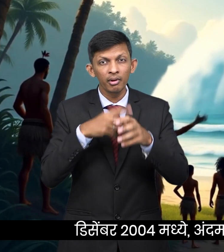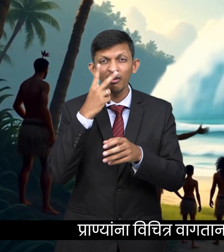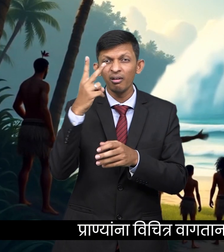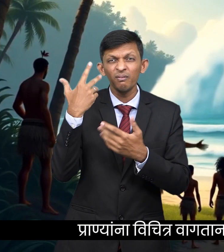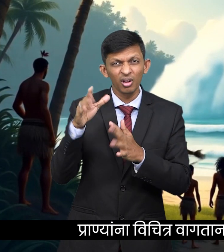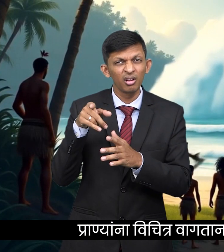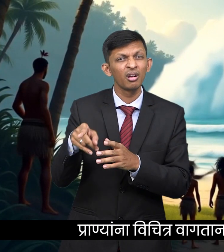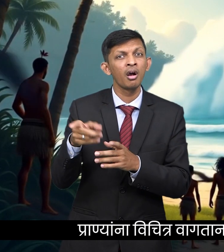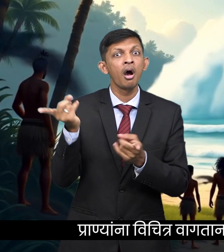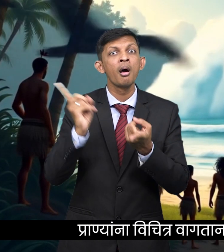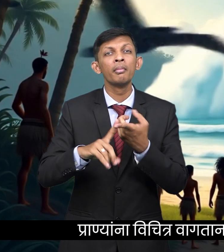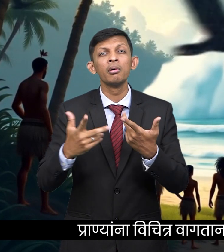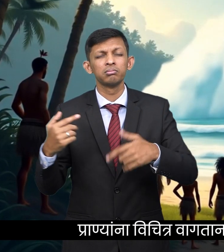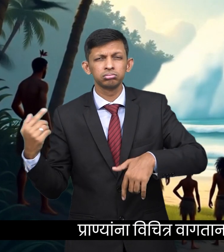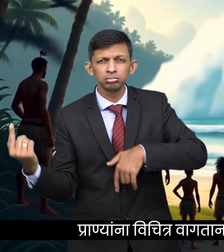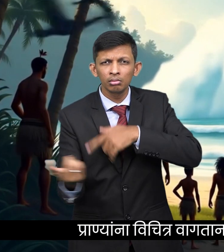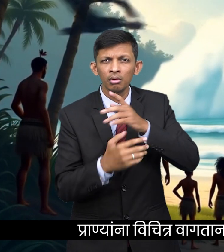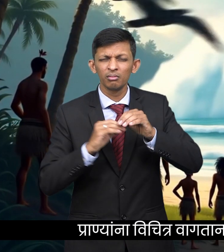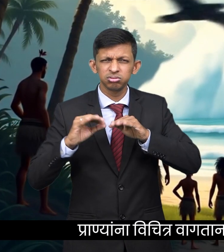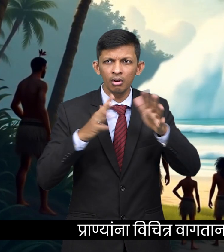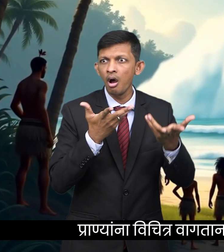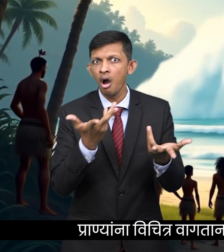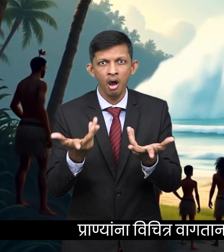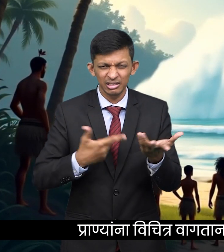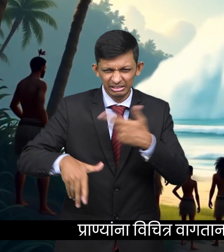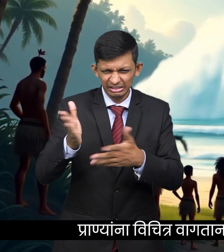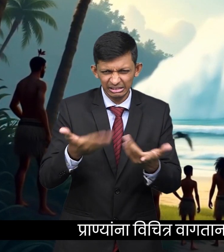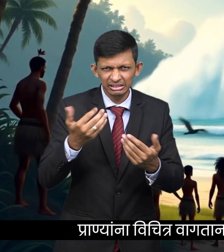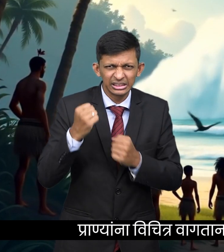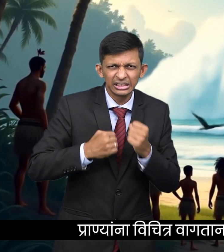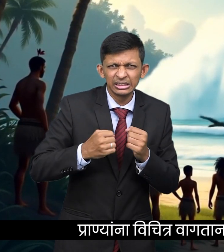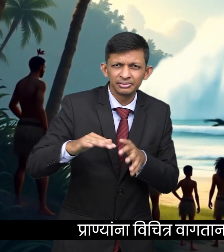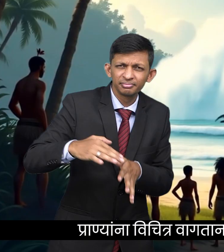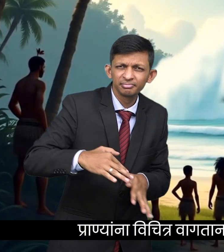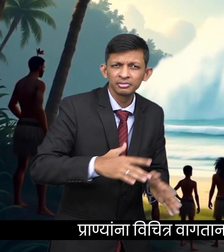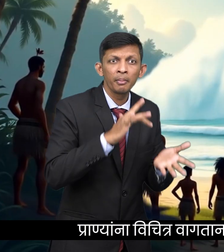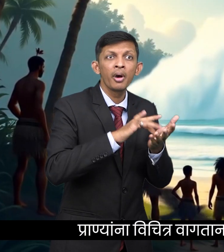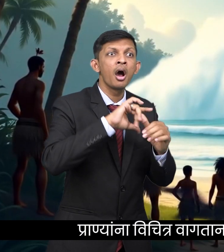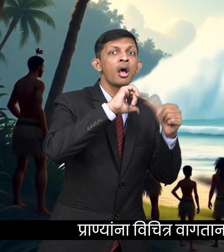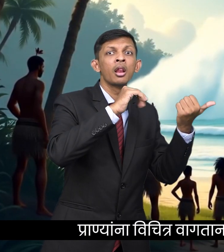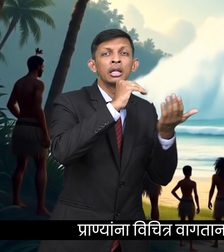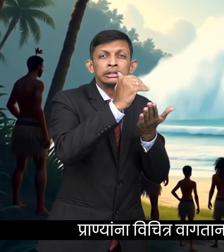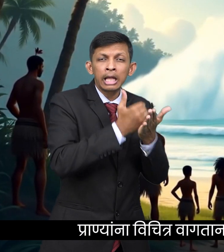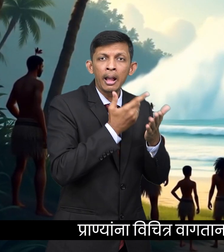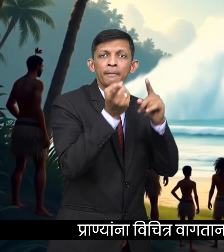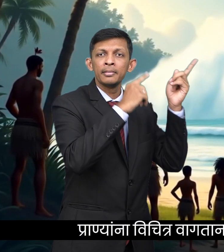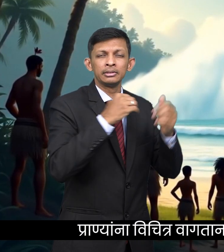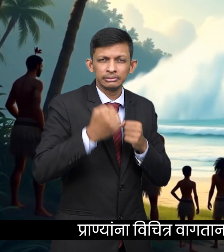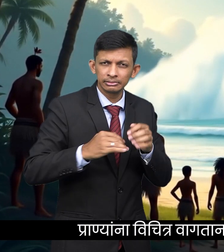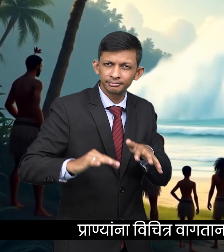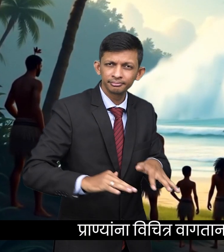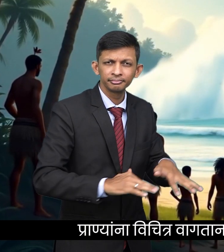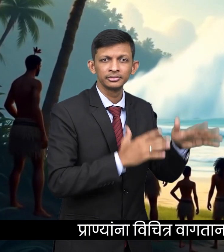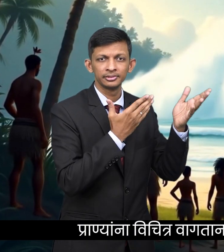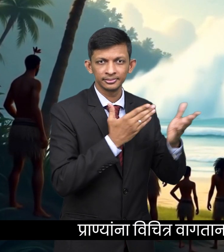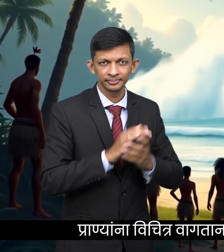त्सुनामीपूर्वी प्राण्यांना विचित्र वागताना पाहिले आणि ते सुरक्षित ठिकाणी